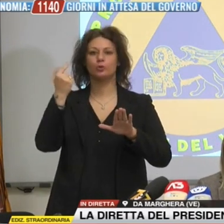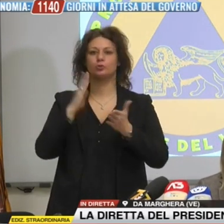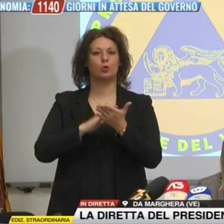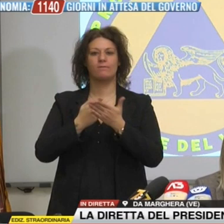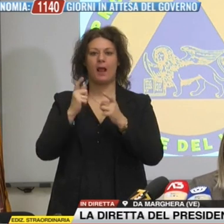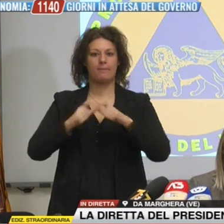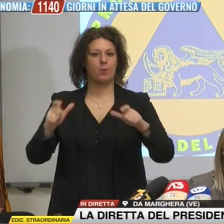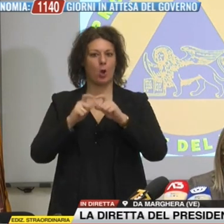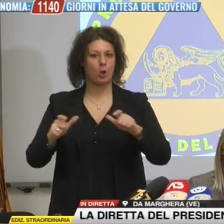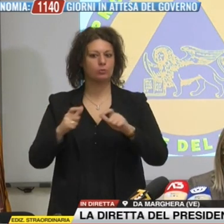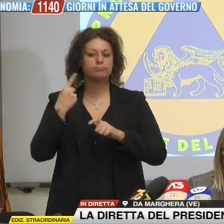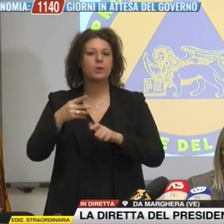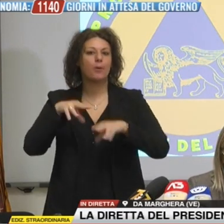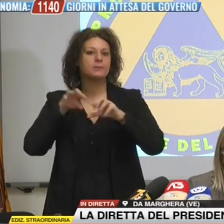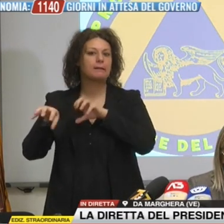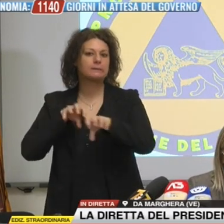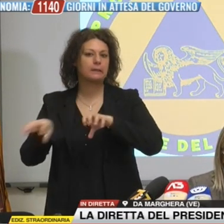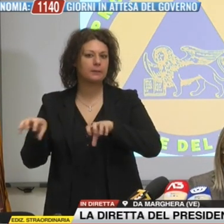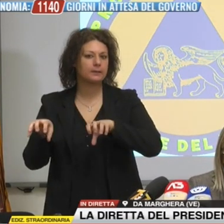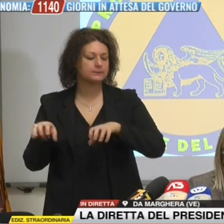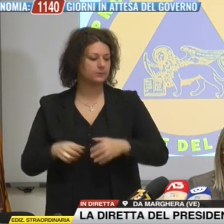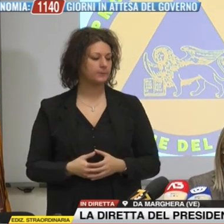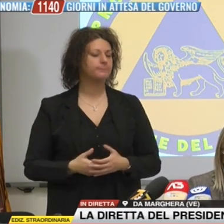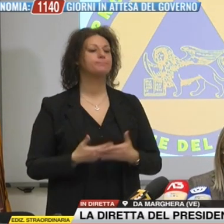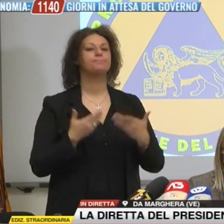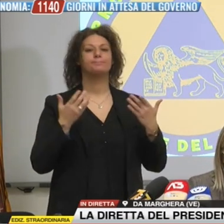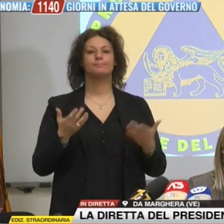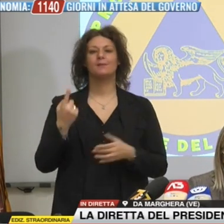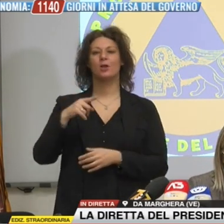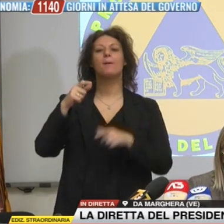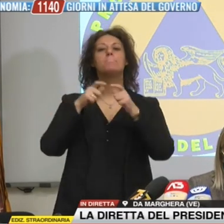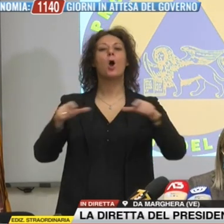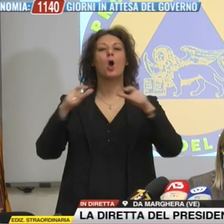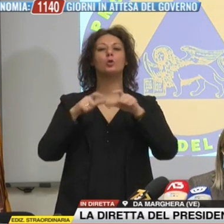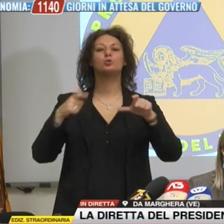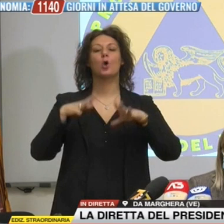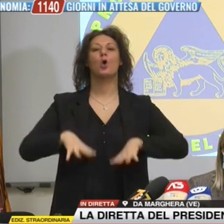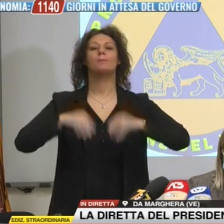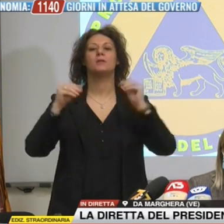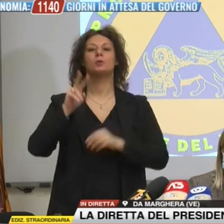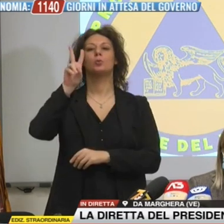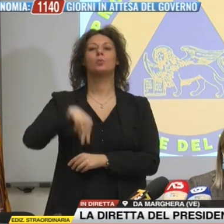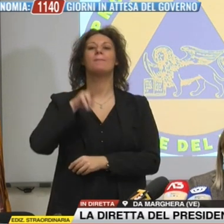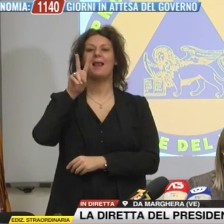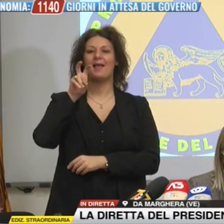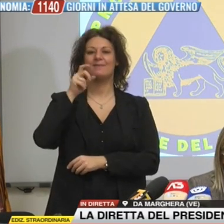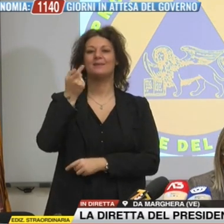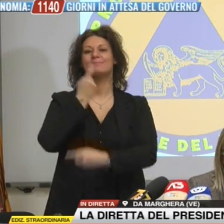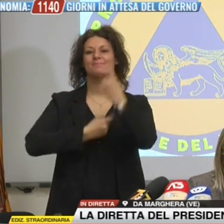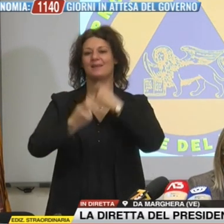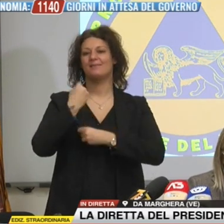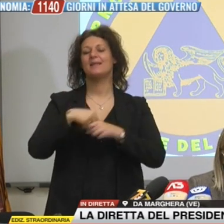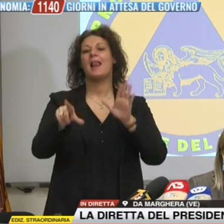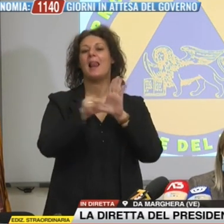ha iniziato appunto nel 2020 perché arriva con l'approvazione in Consiglio regionale della legge quadro sulla